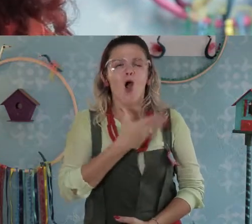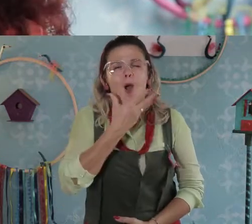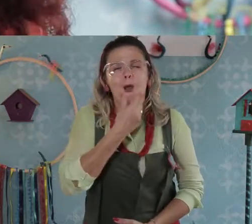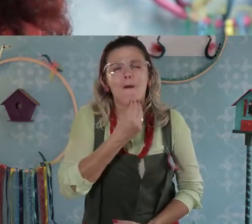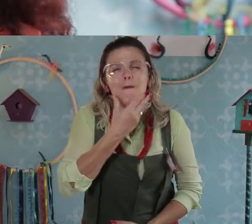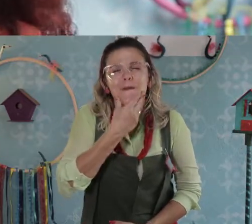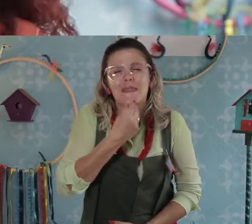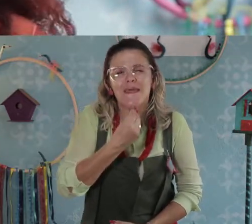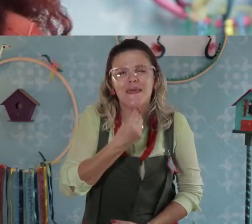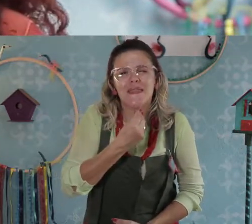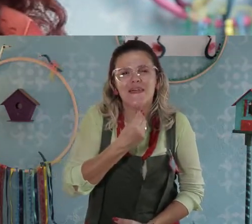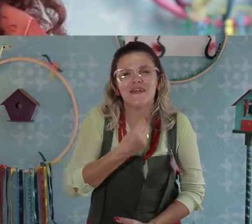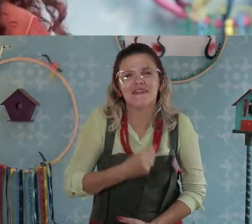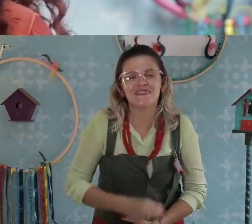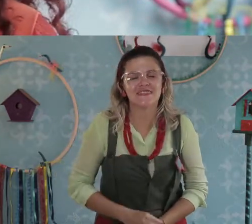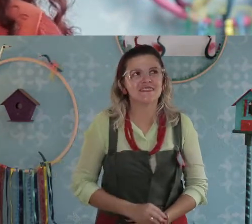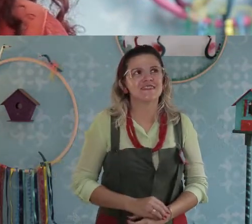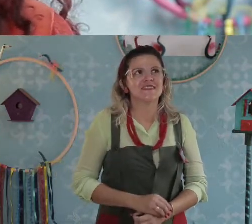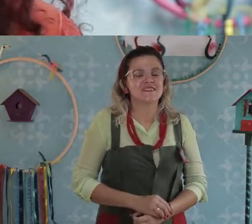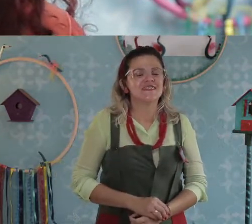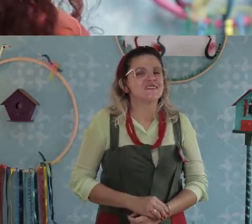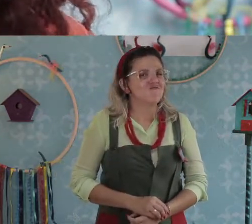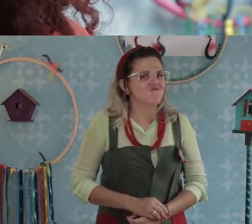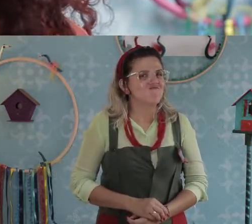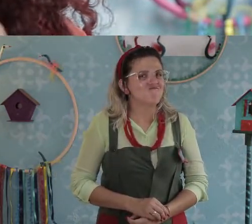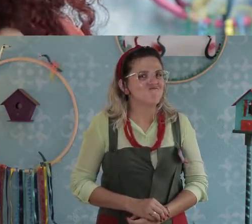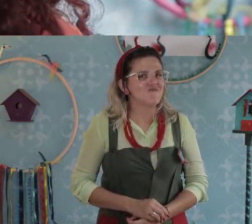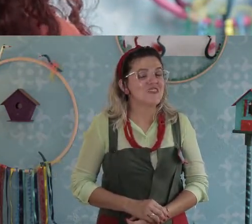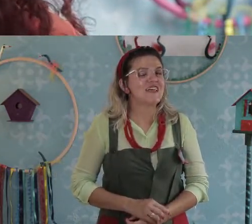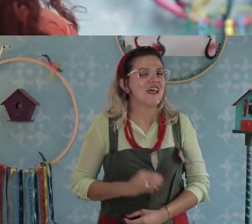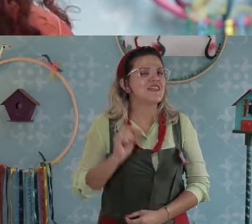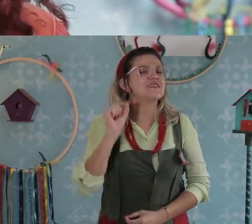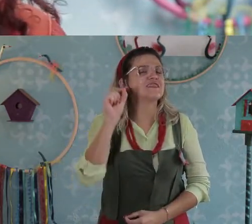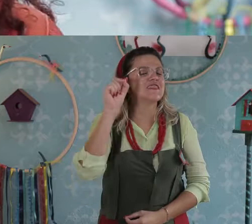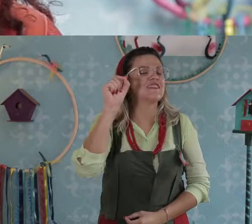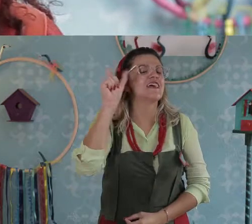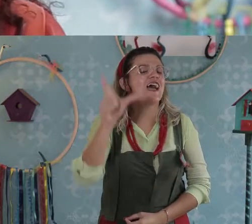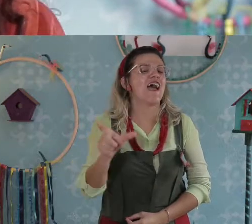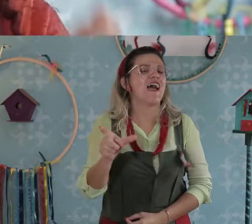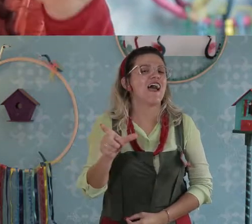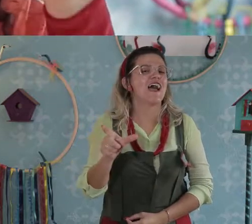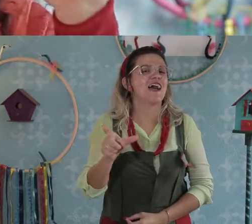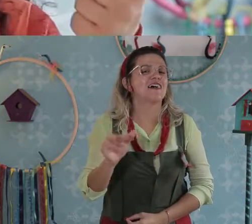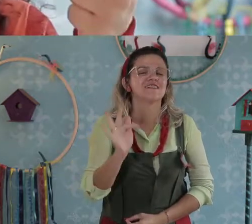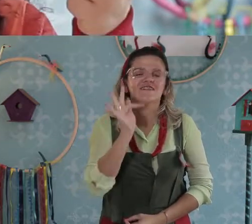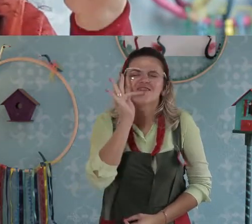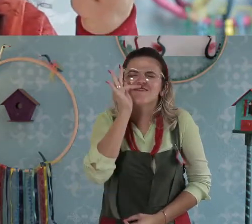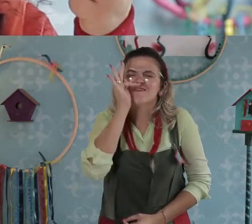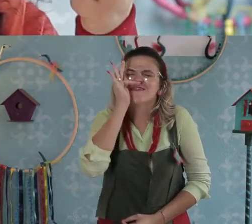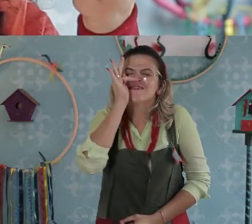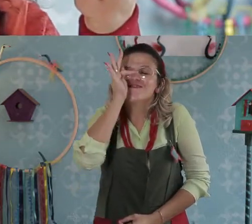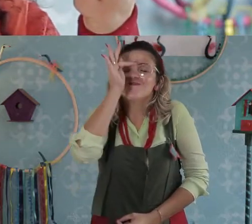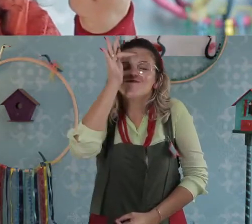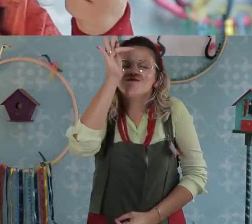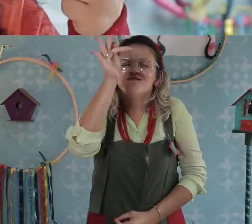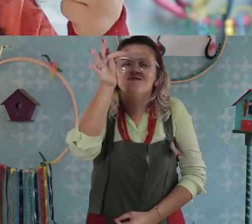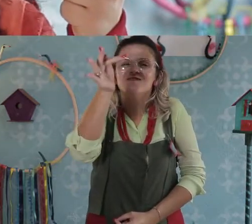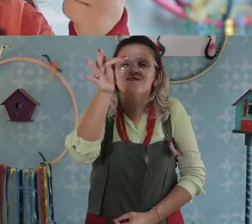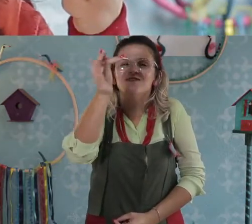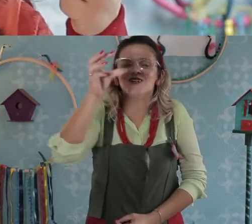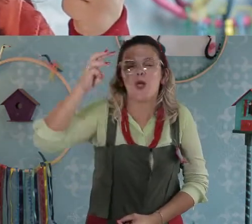inspirado numa flor brasileira. É a flor do manacá. Certeiro e